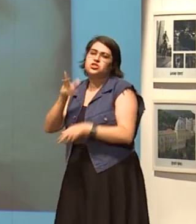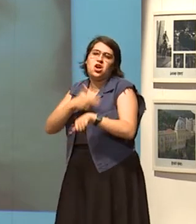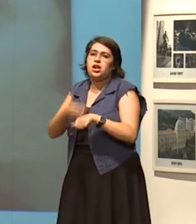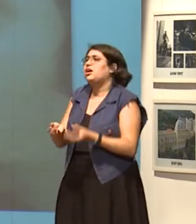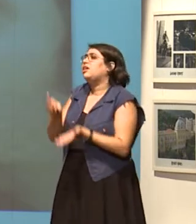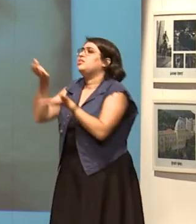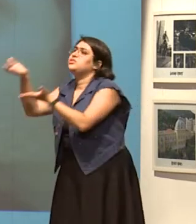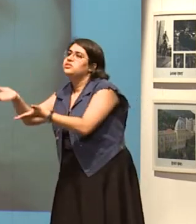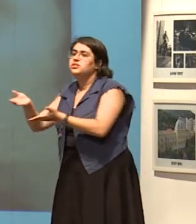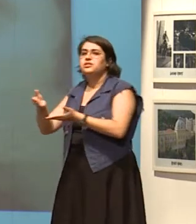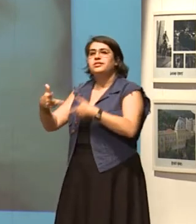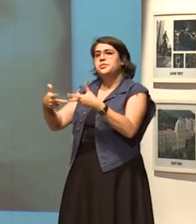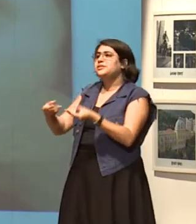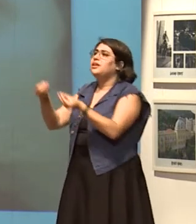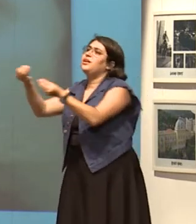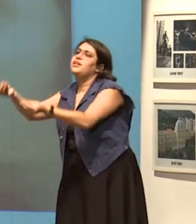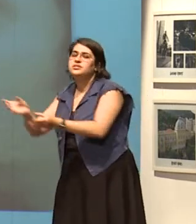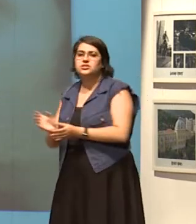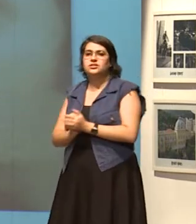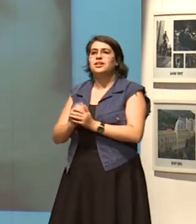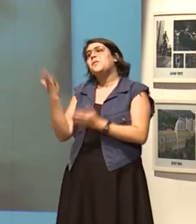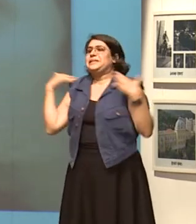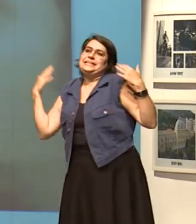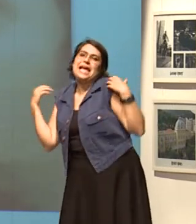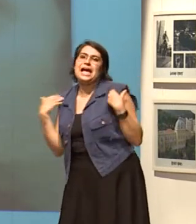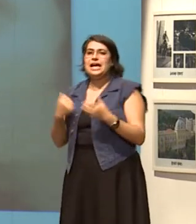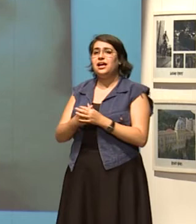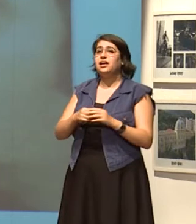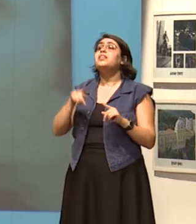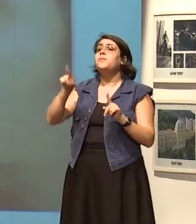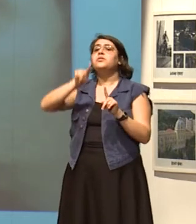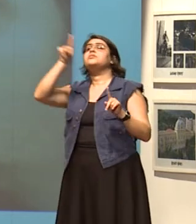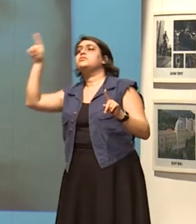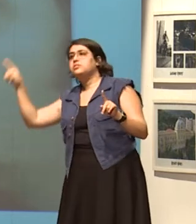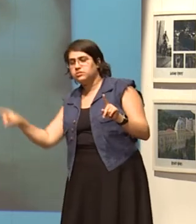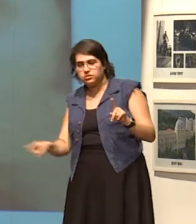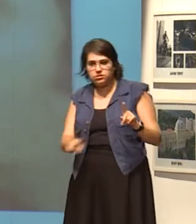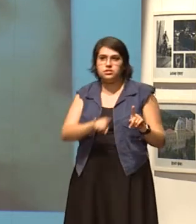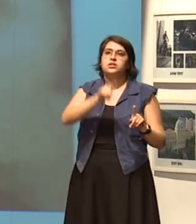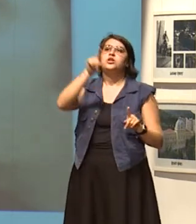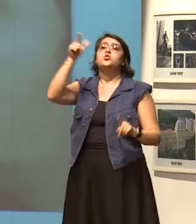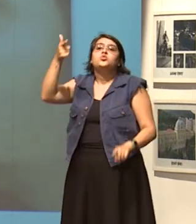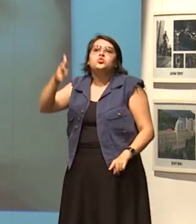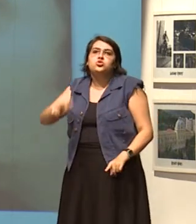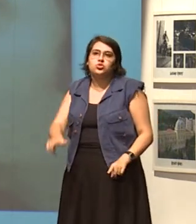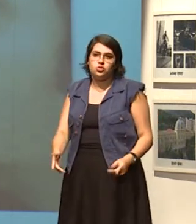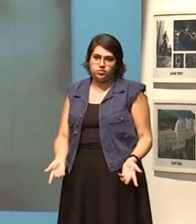flor, dá um chocolate, dá um presente, vamos passear, agrada aquela mulher, e aí o ciclo